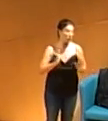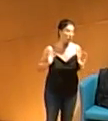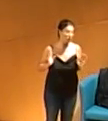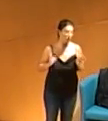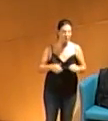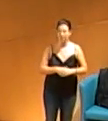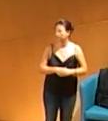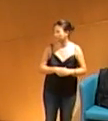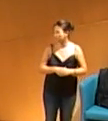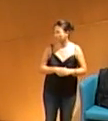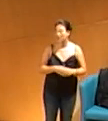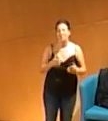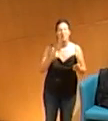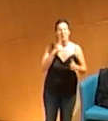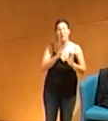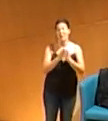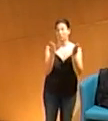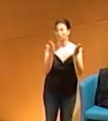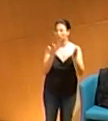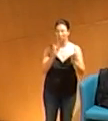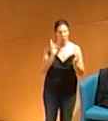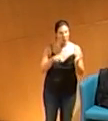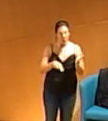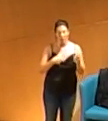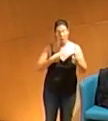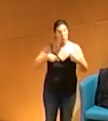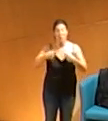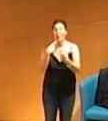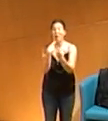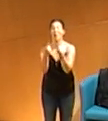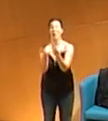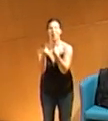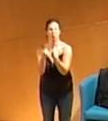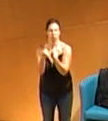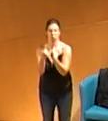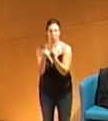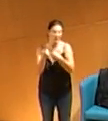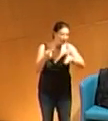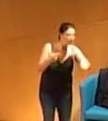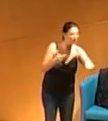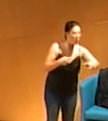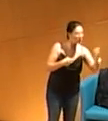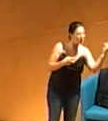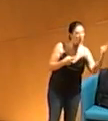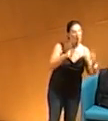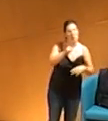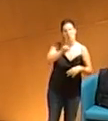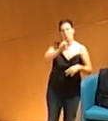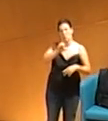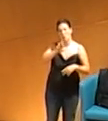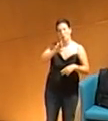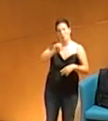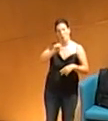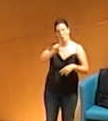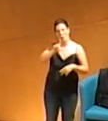à utiliser des moyens de communication alternative. Géraldine, c'est pour ça que Géraldine, elle signe beaucoup depuis qu'elle a 4